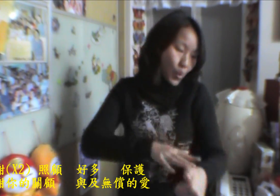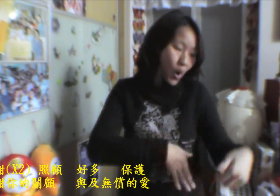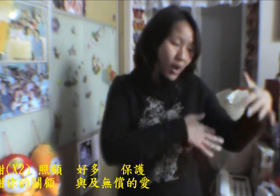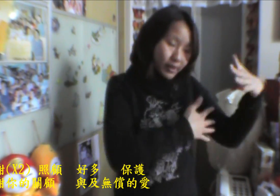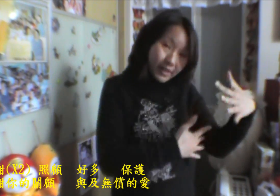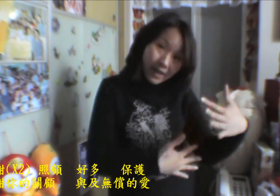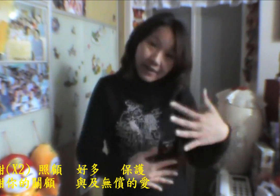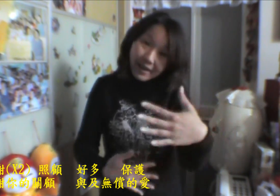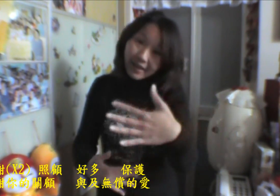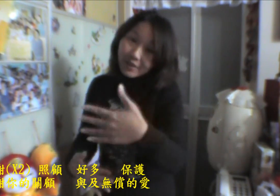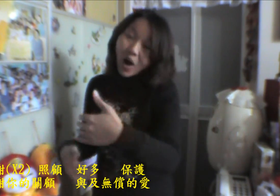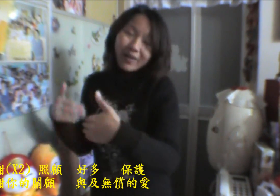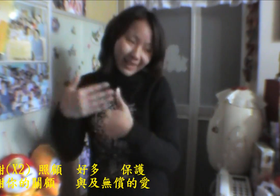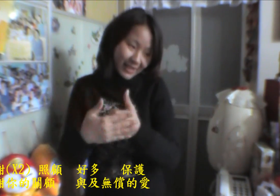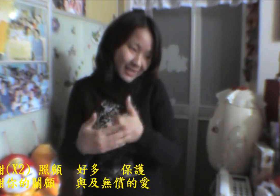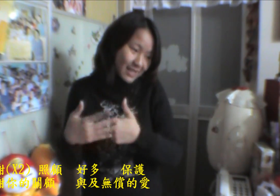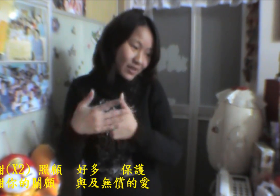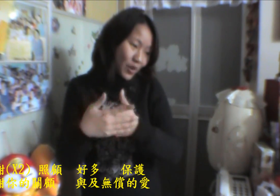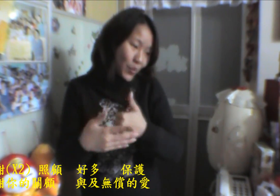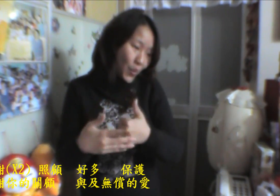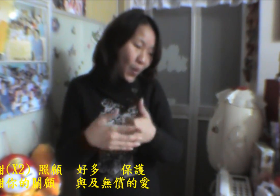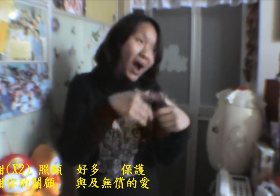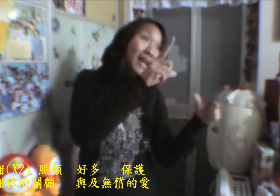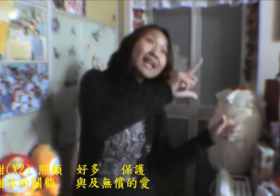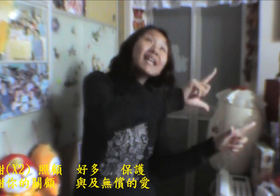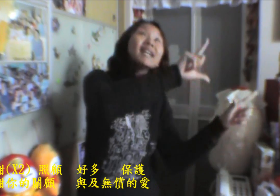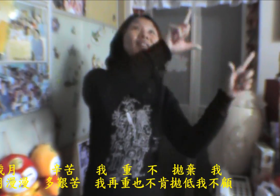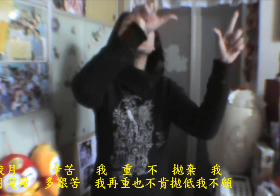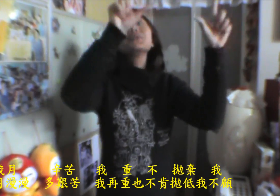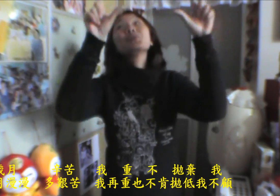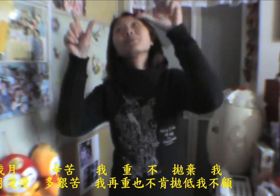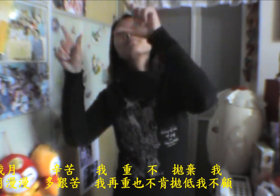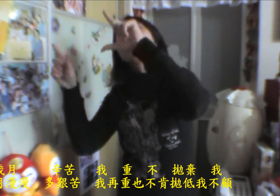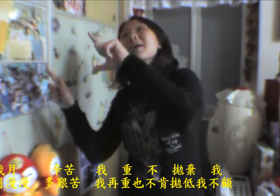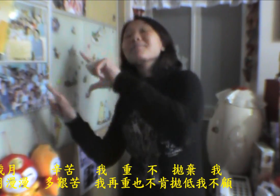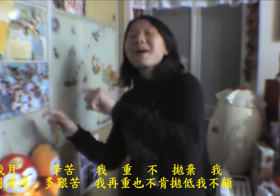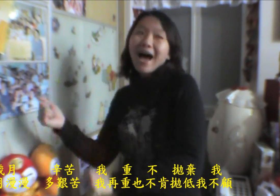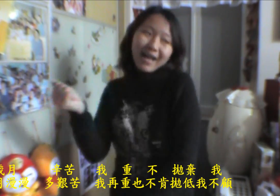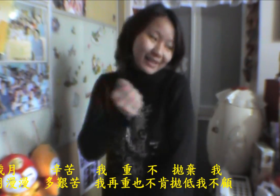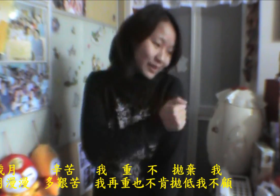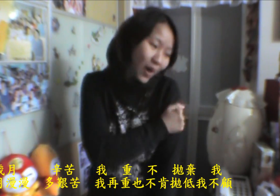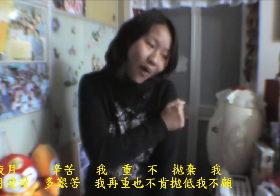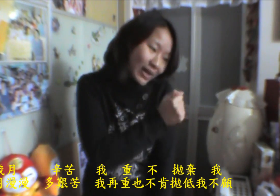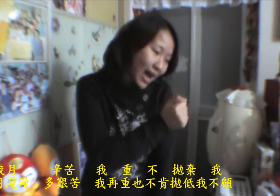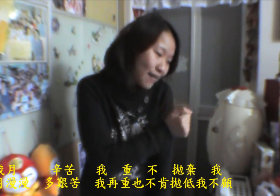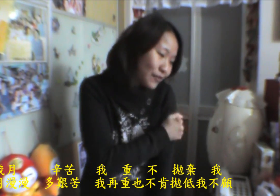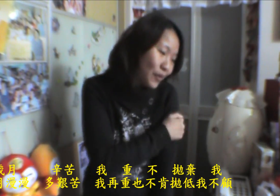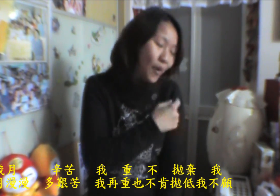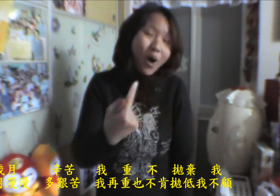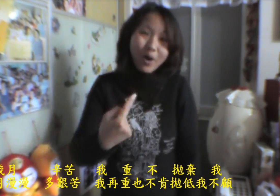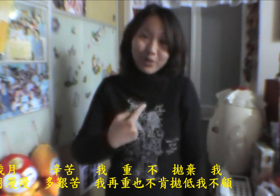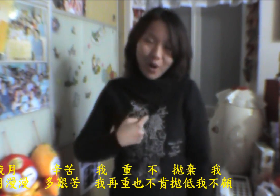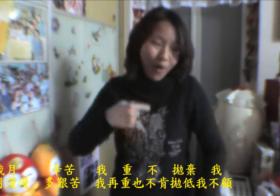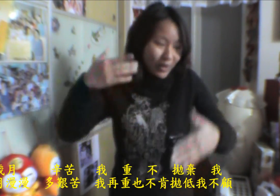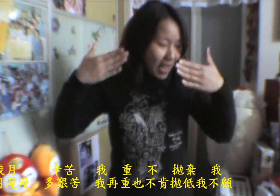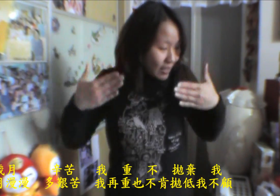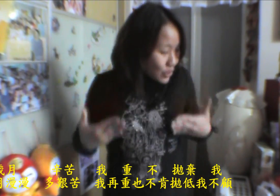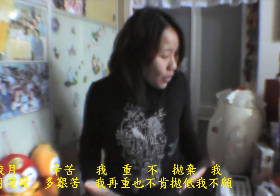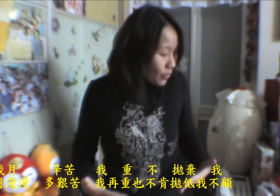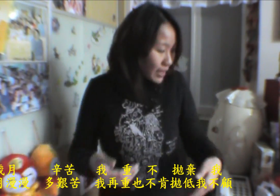顧，與歷年來的愛護，年月漫漫多艱苦，我再從